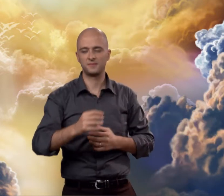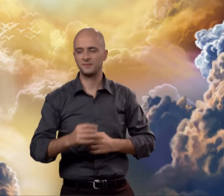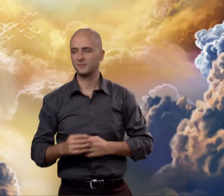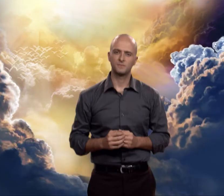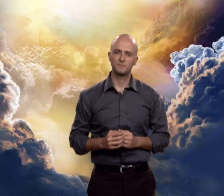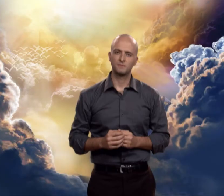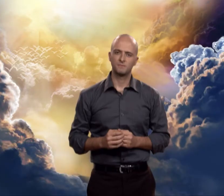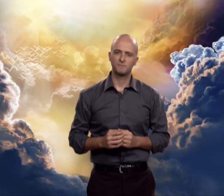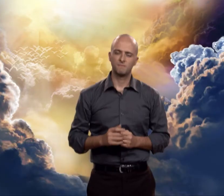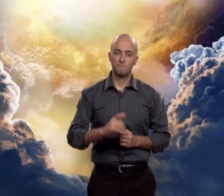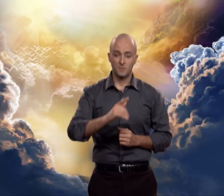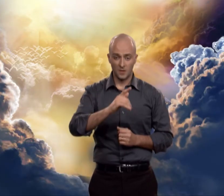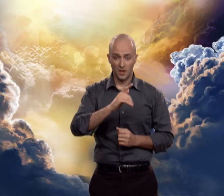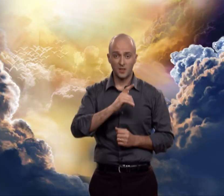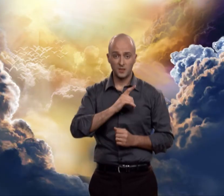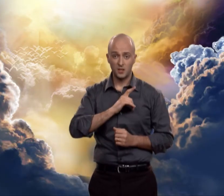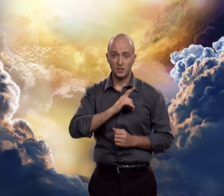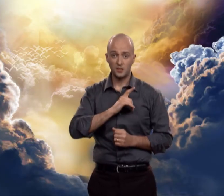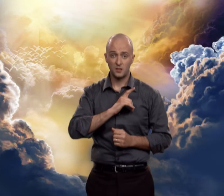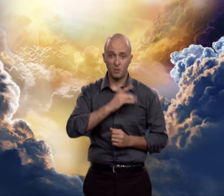outros e estes ainda outros.